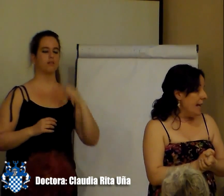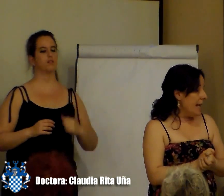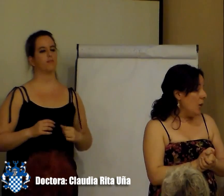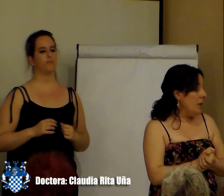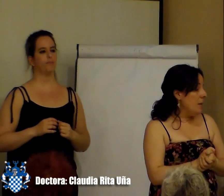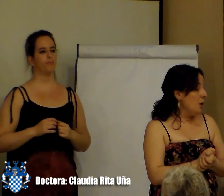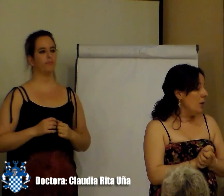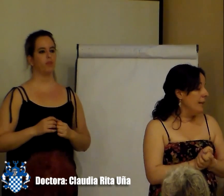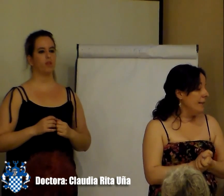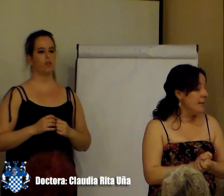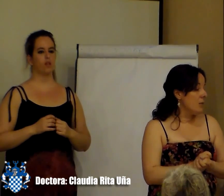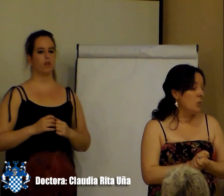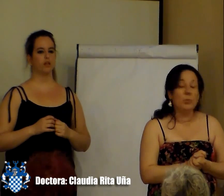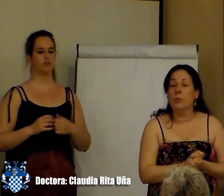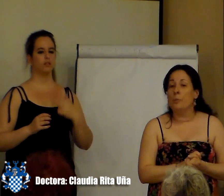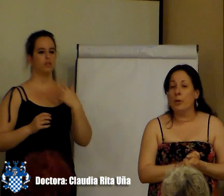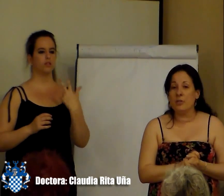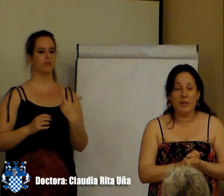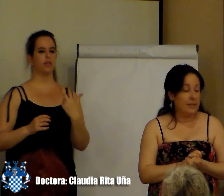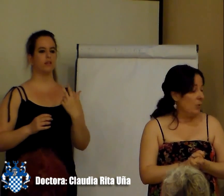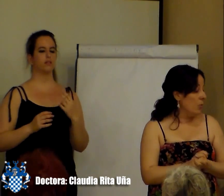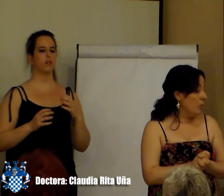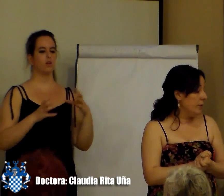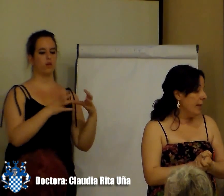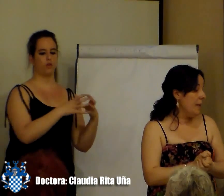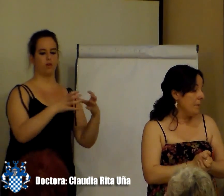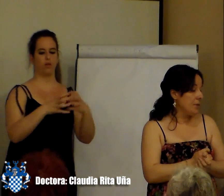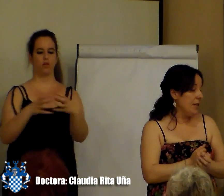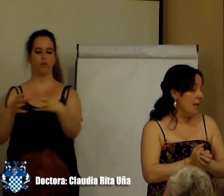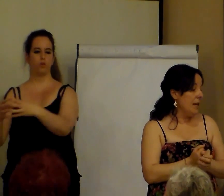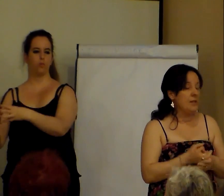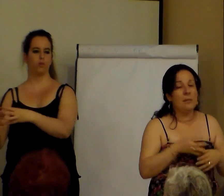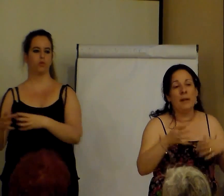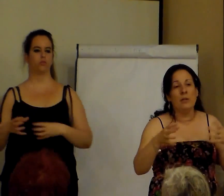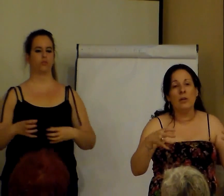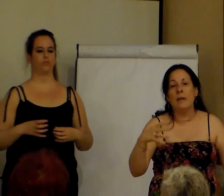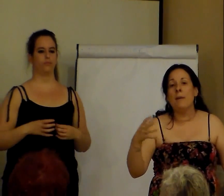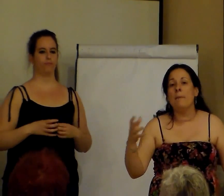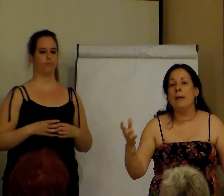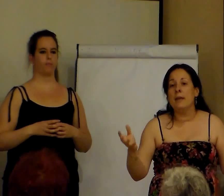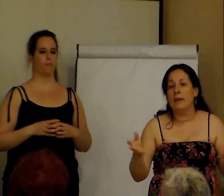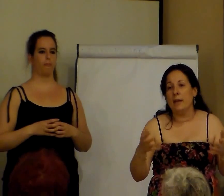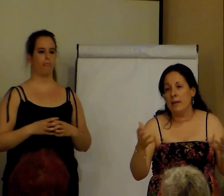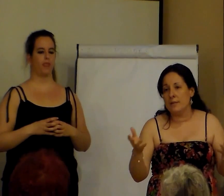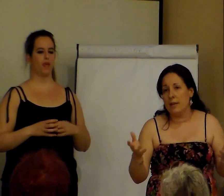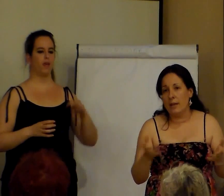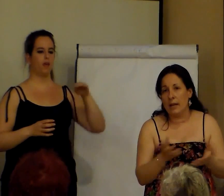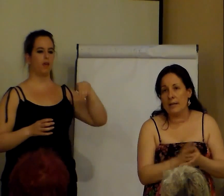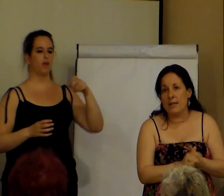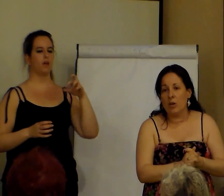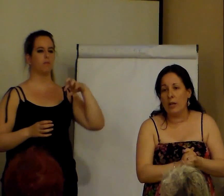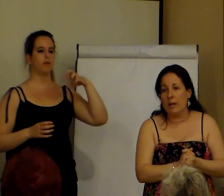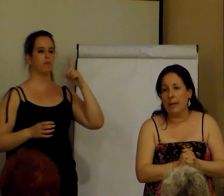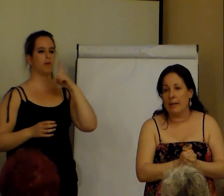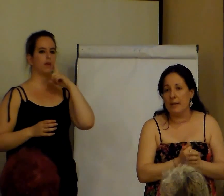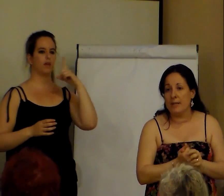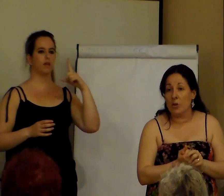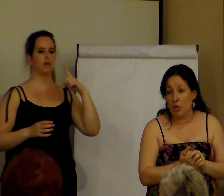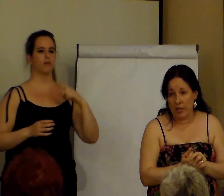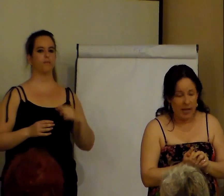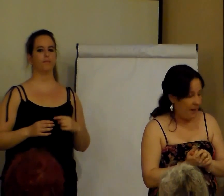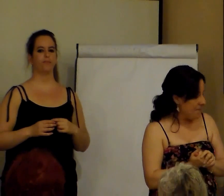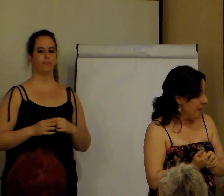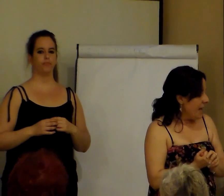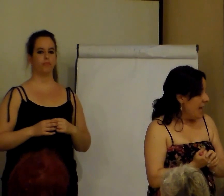fresco. Lo dividió en 3 subgrupos según un test de personalidad llamado MPI, que es clásico de la